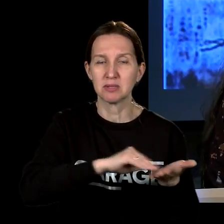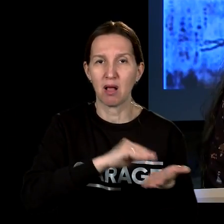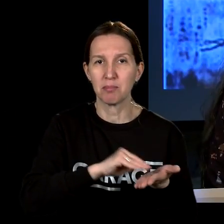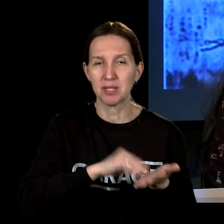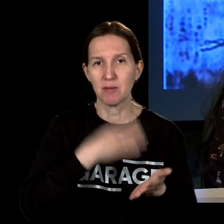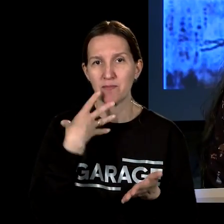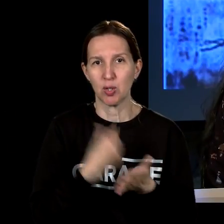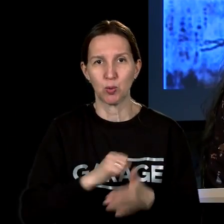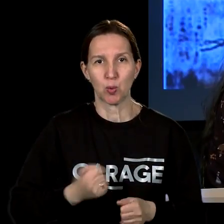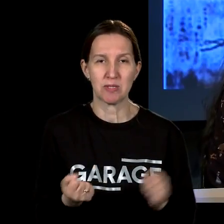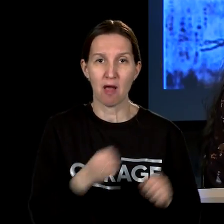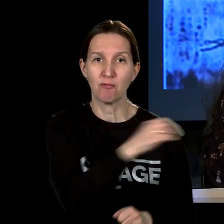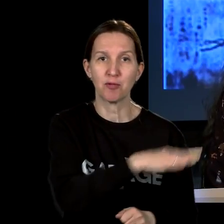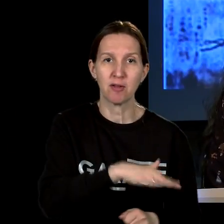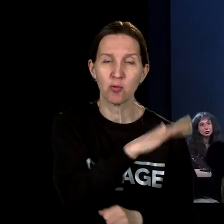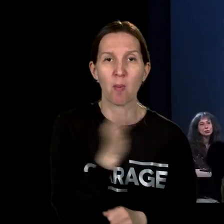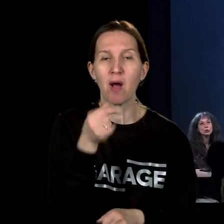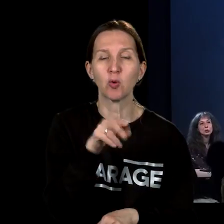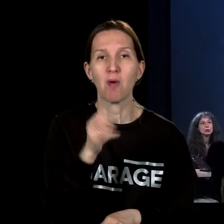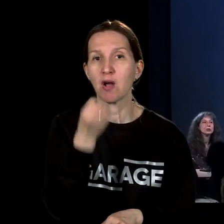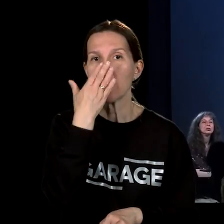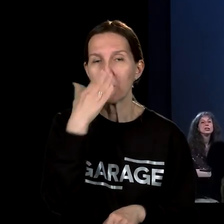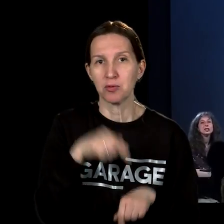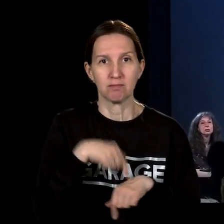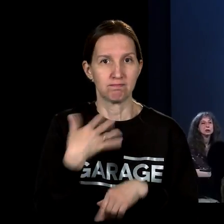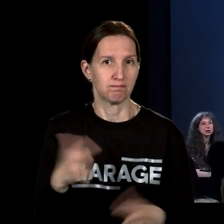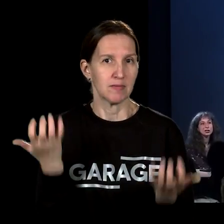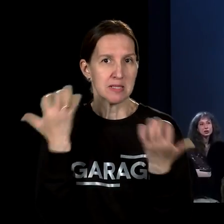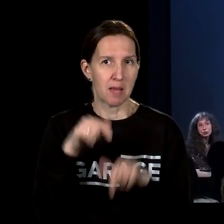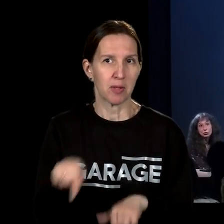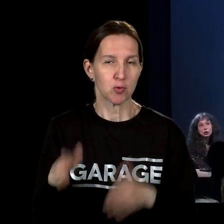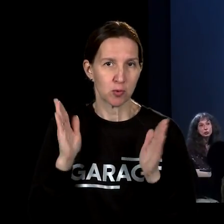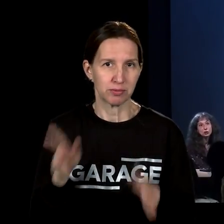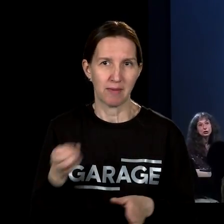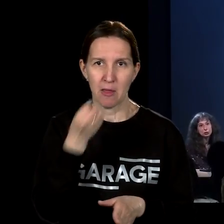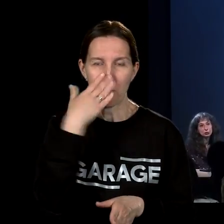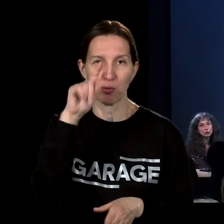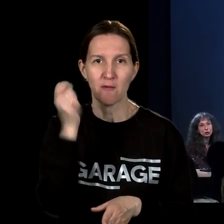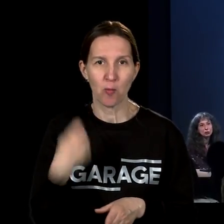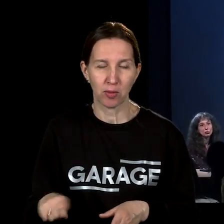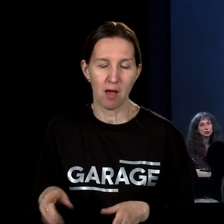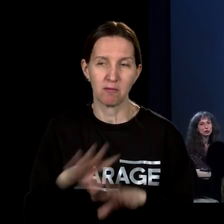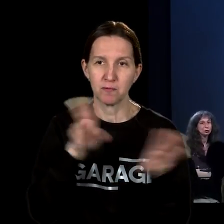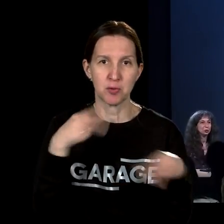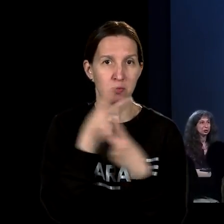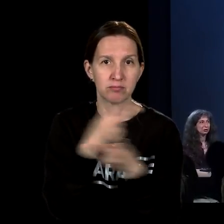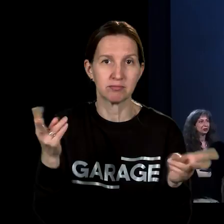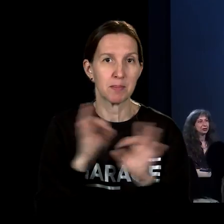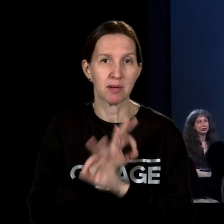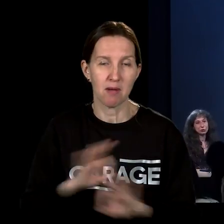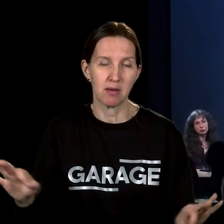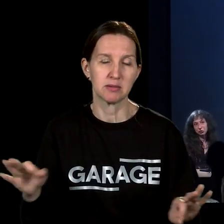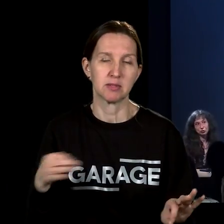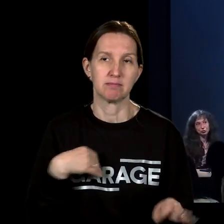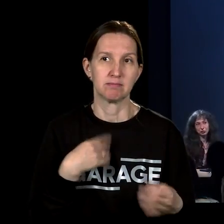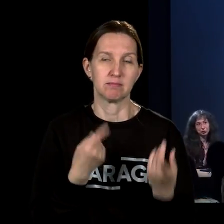она воюет, что по-прежнему все прекрасно, ходят идеальные поезда, лучшие в мире к тому времени японские, ходят